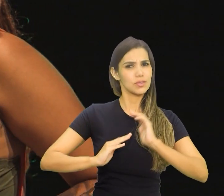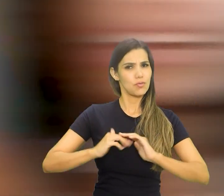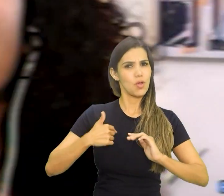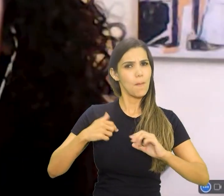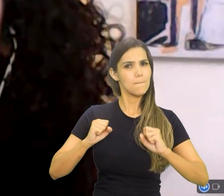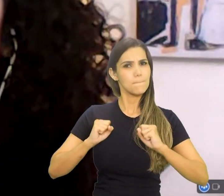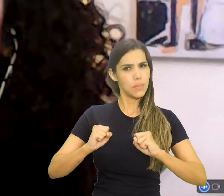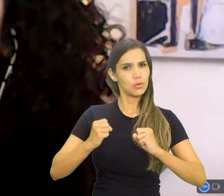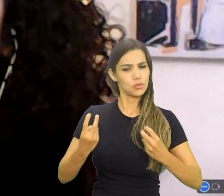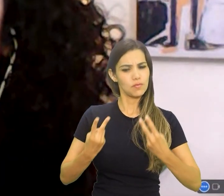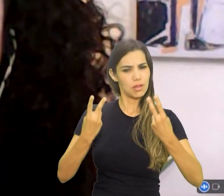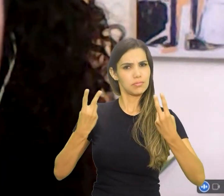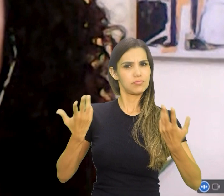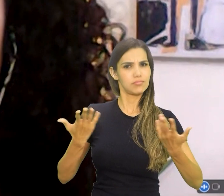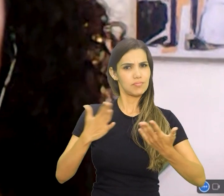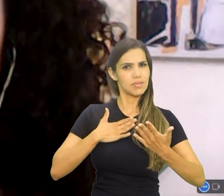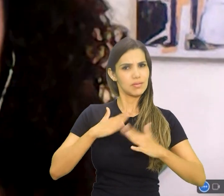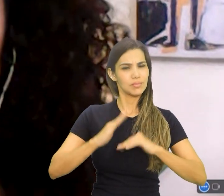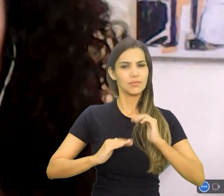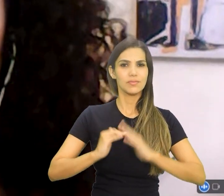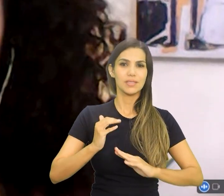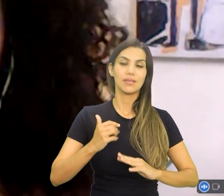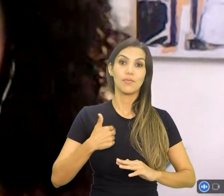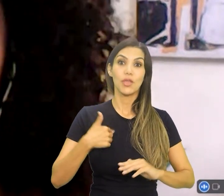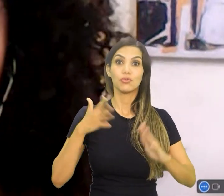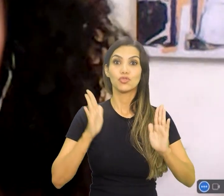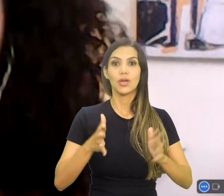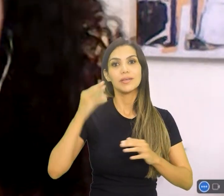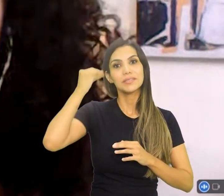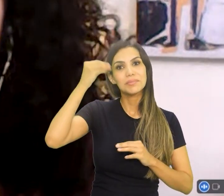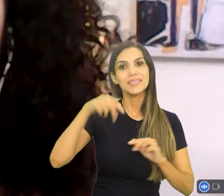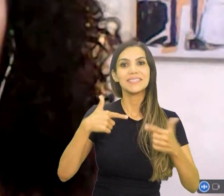entrego. Eu prestei serviço para a ONU